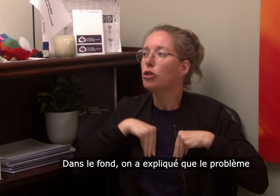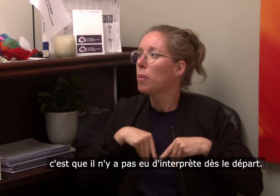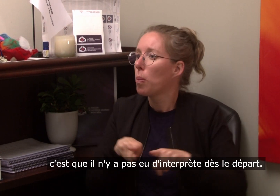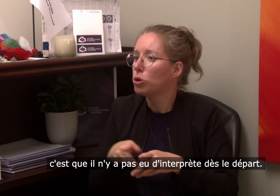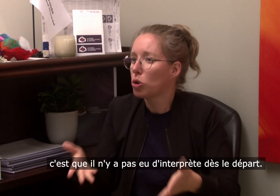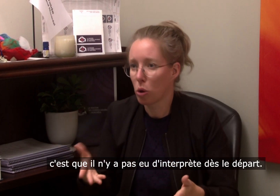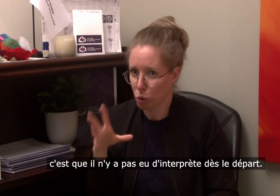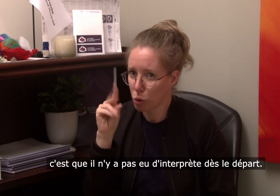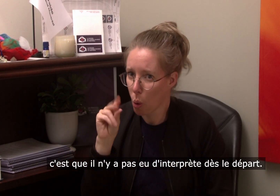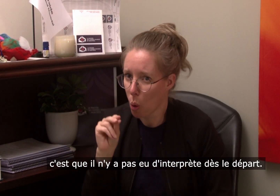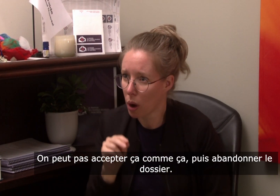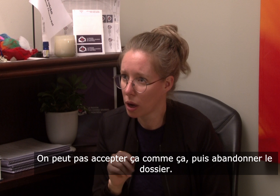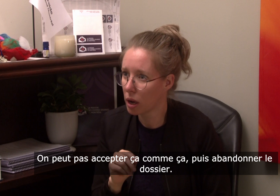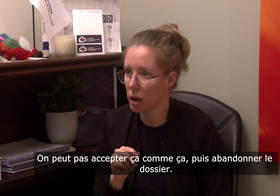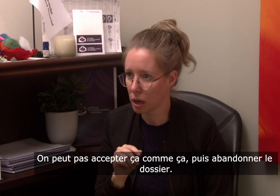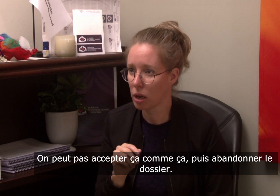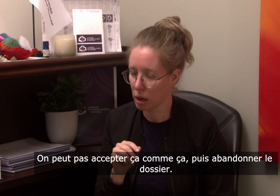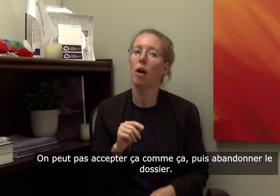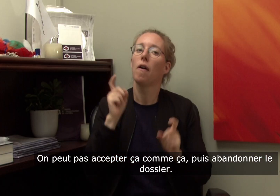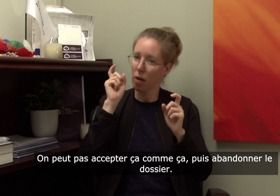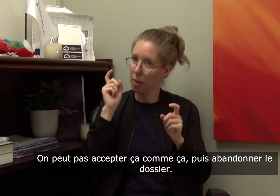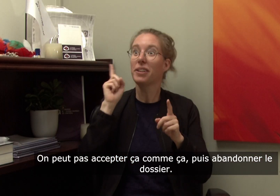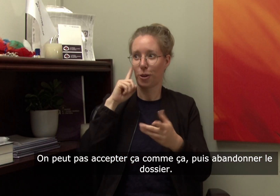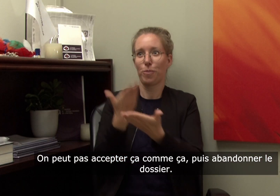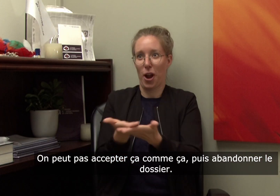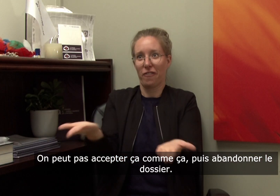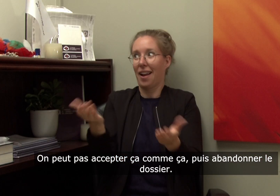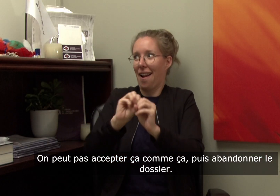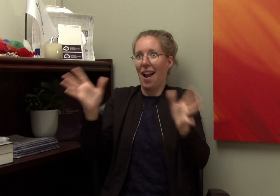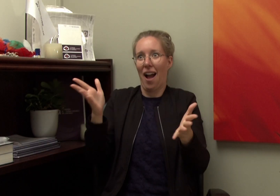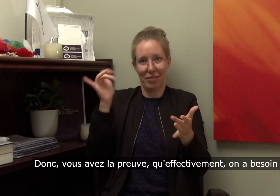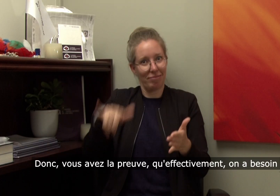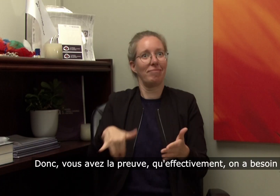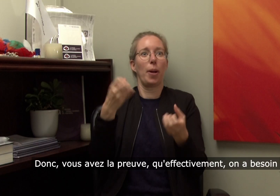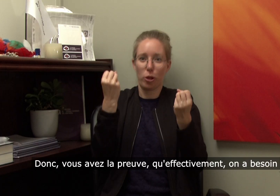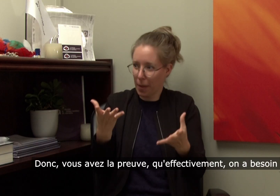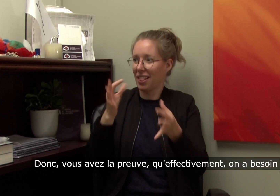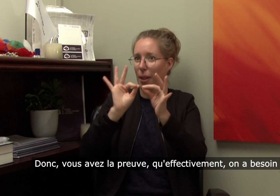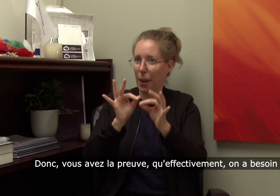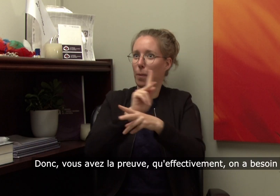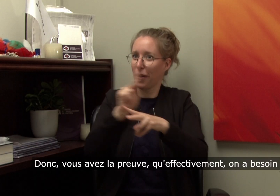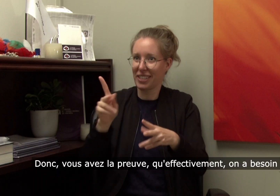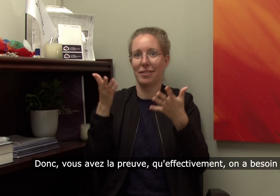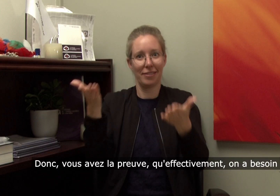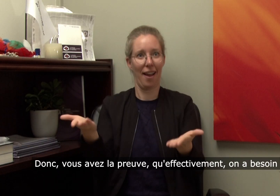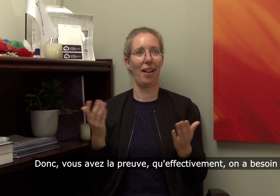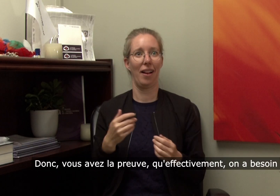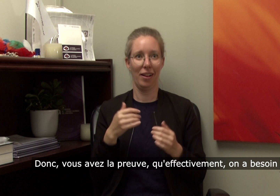pas eu d'interprète dès le départ. On ne peut pas accepter ça comme ça puis d'abandonner le dossier. Donc, vous avez la preuve qu'effectivement, on a besoin